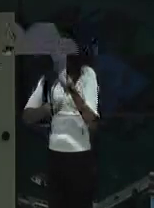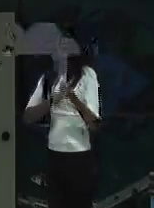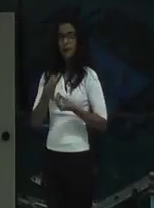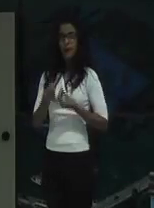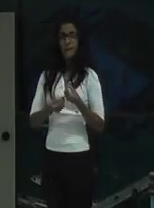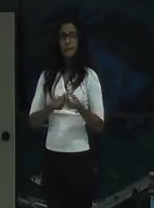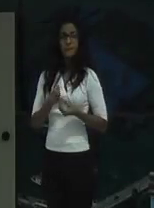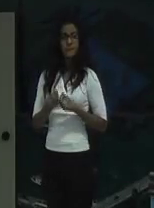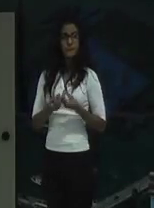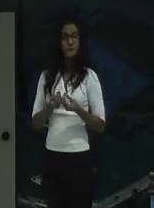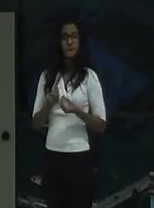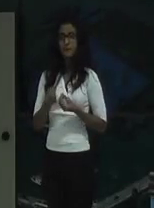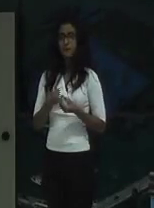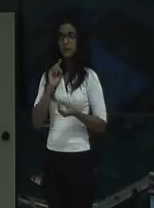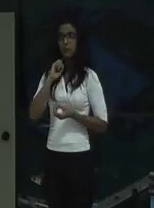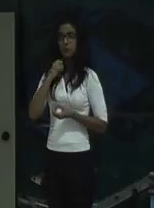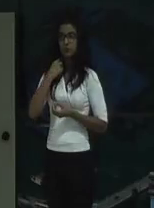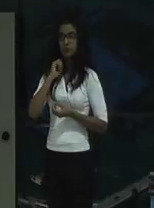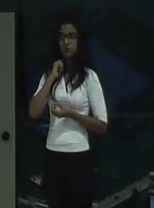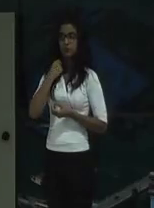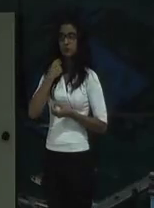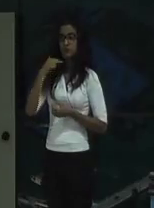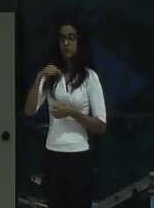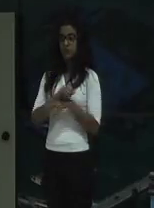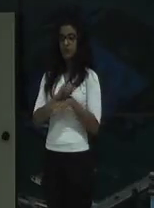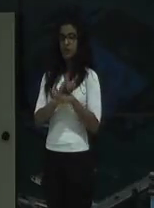a situação do lançamento dos esgotos nas praias da cidade de Ilhéus.